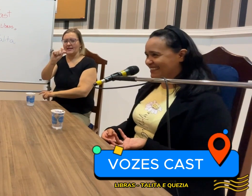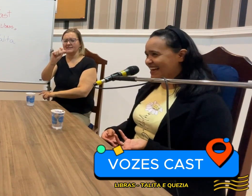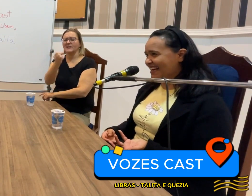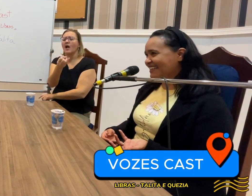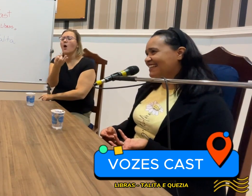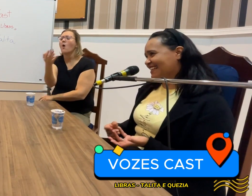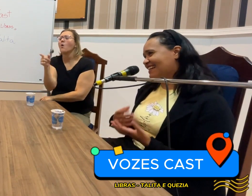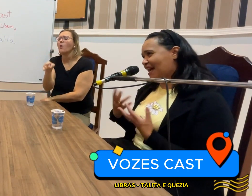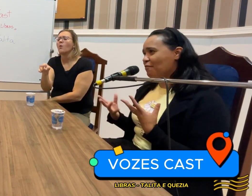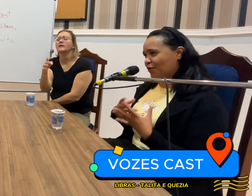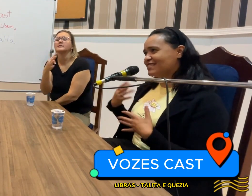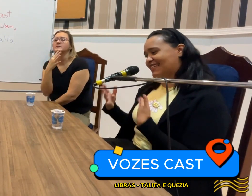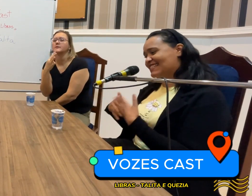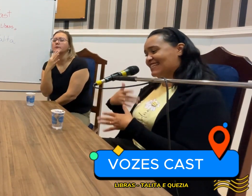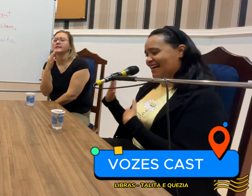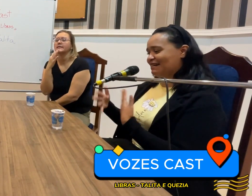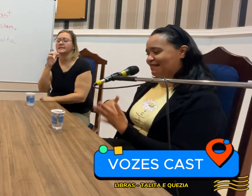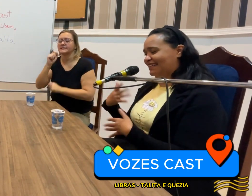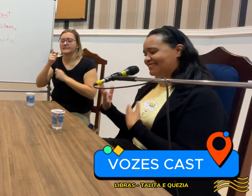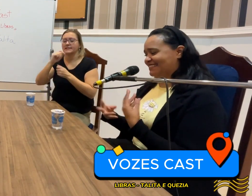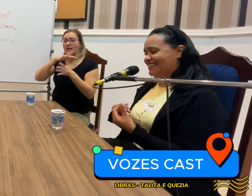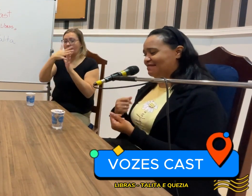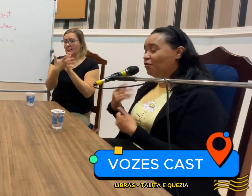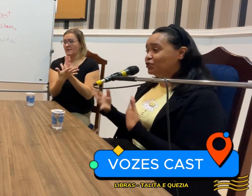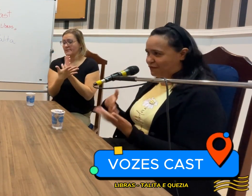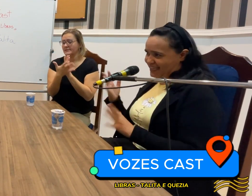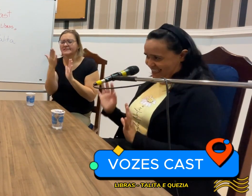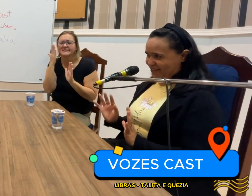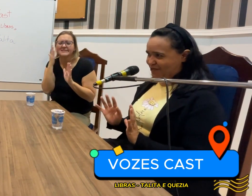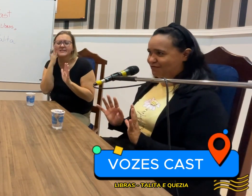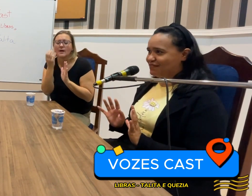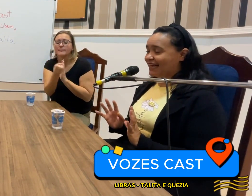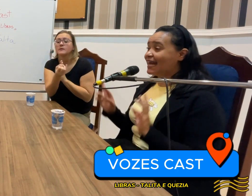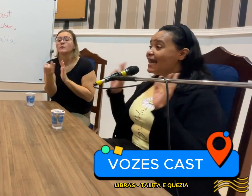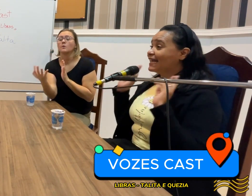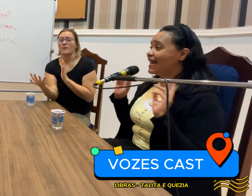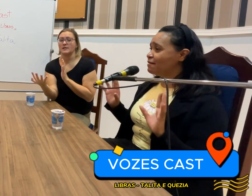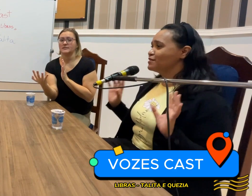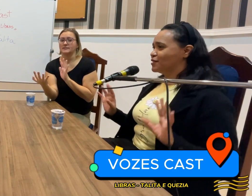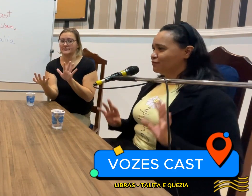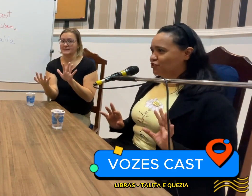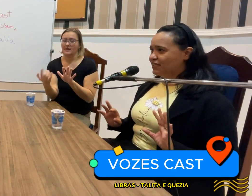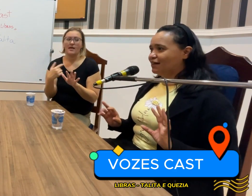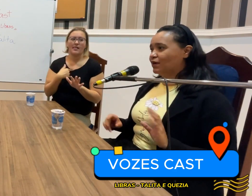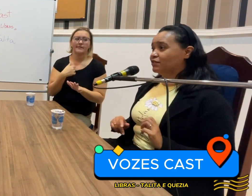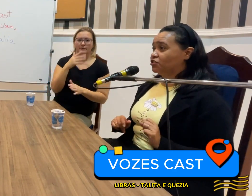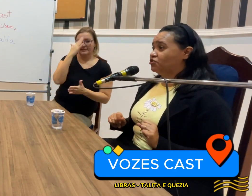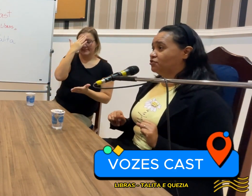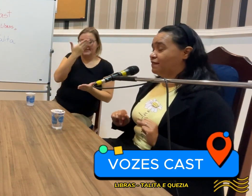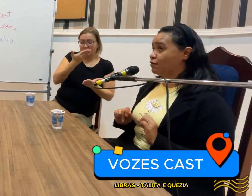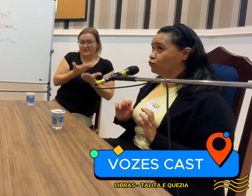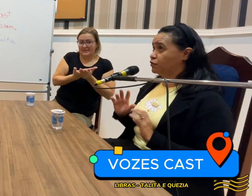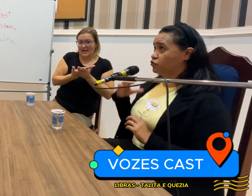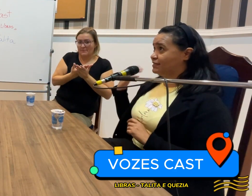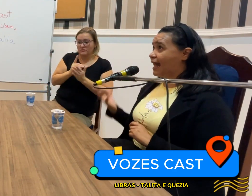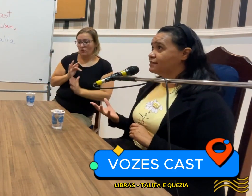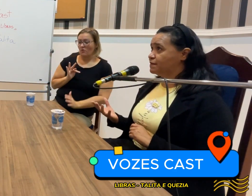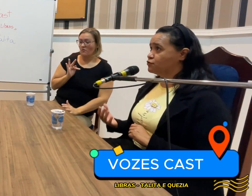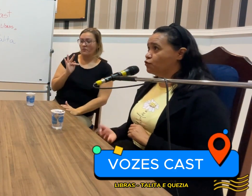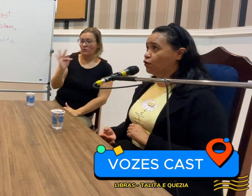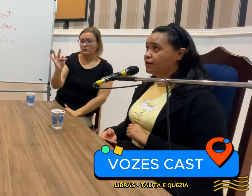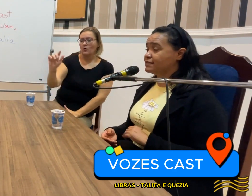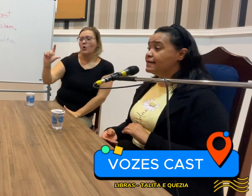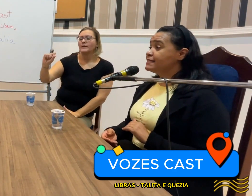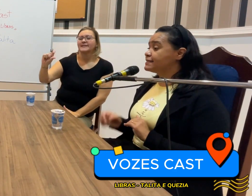Libras? Né? É uma coisa que está modificando. Exatamente. Cremos que um dia, quando a gente tiver um número de